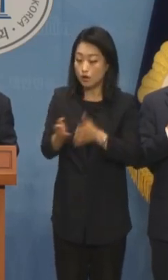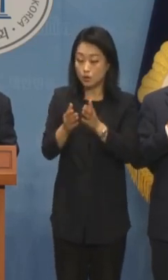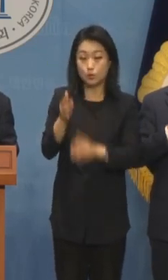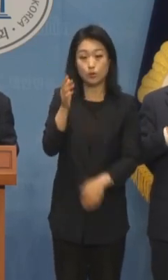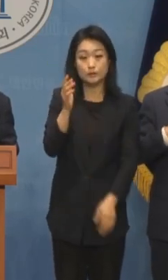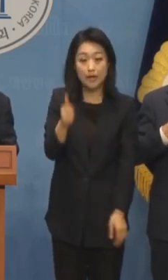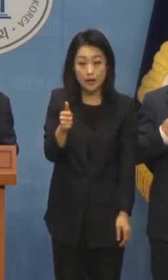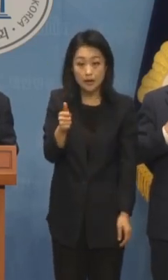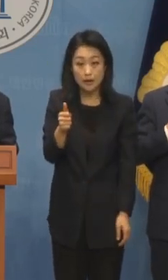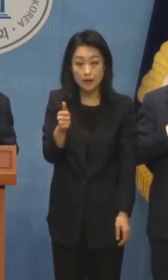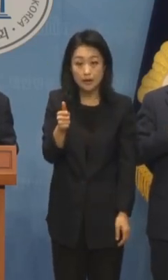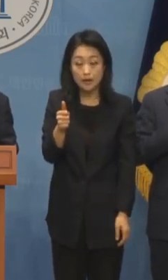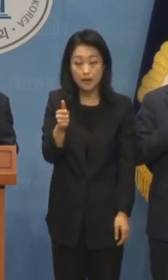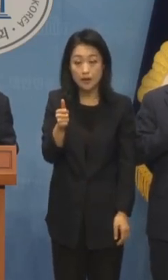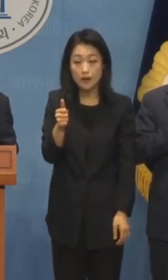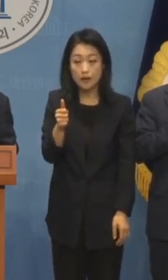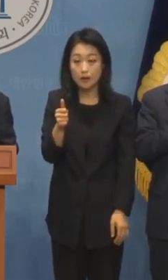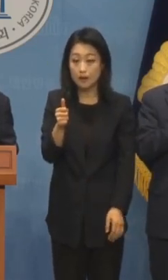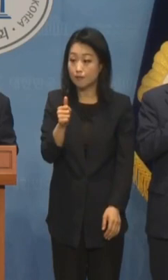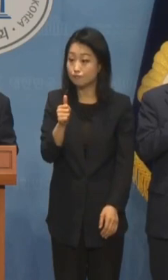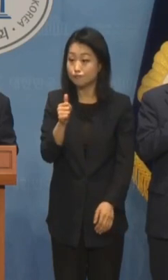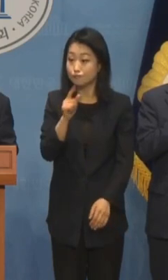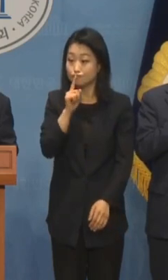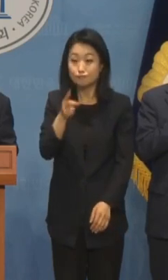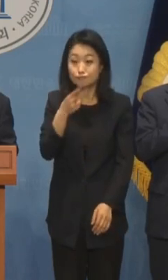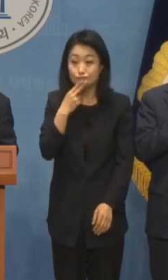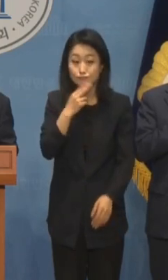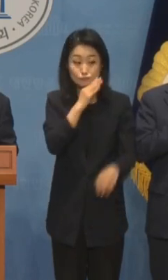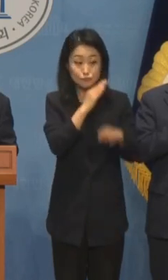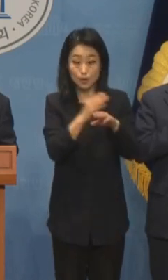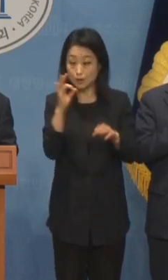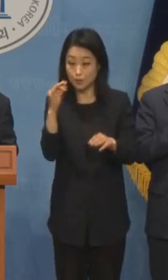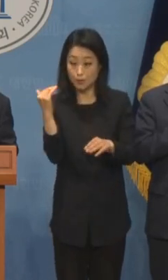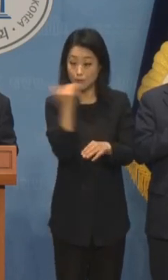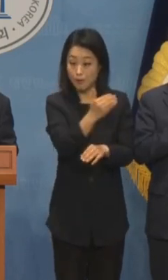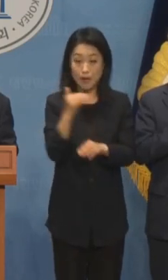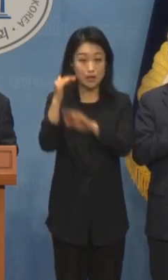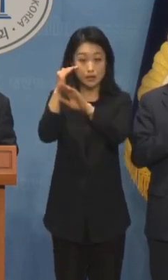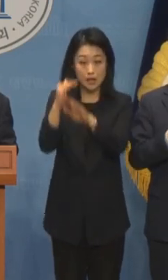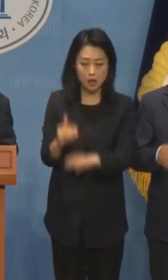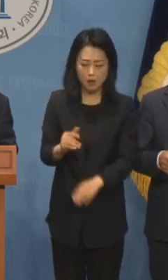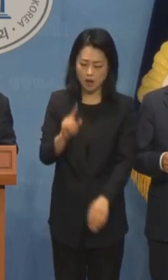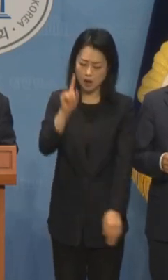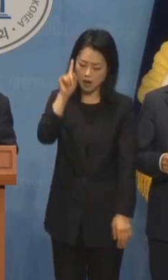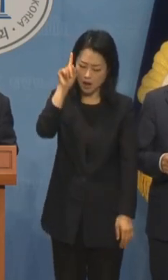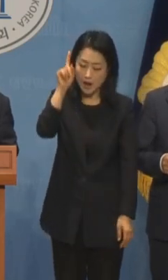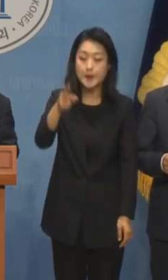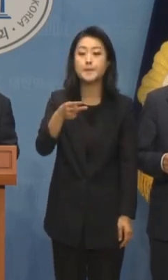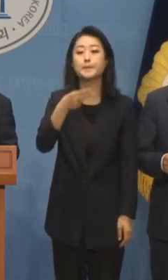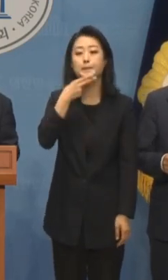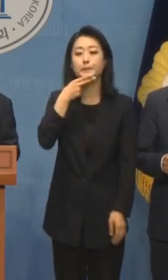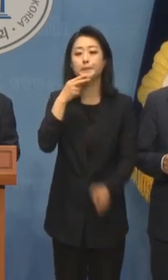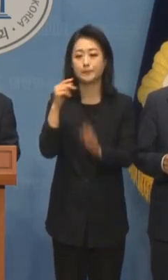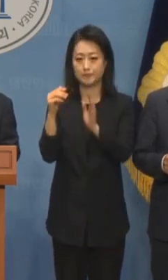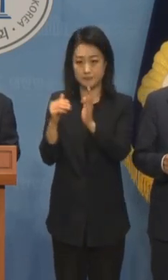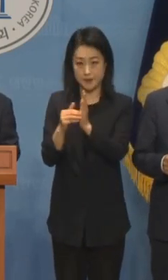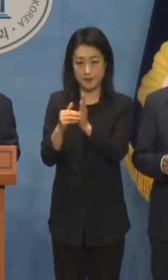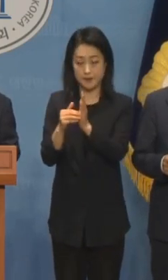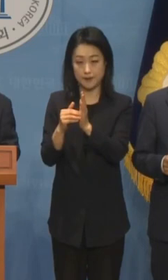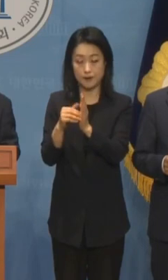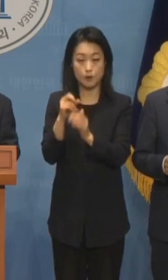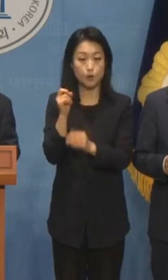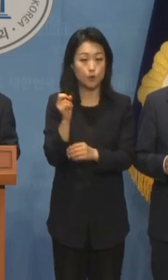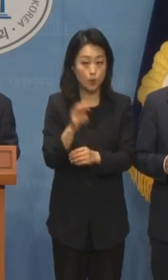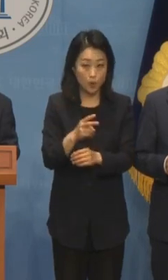경기도지사와 관련된 언급, 즉 송금과 관련된 언급은 전혀 발견되지 않습니다.